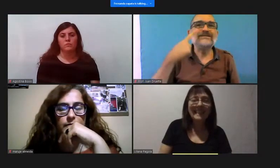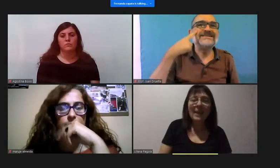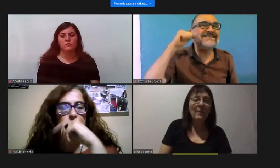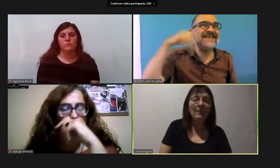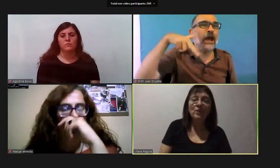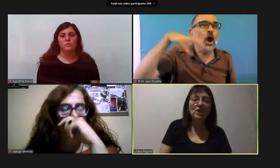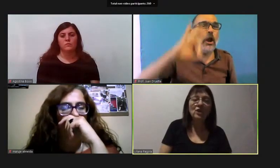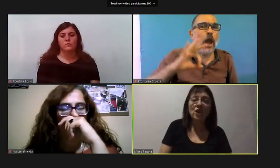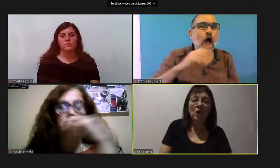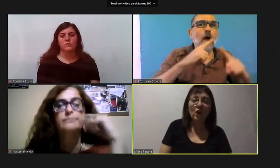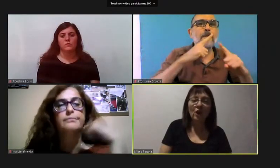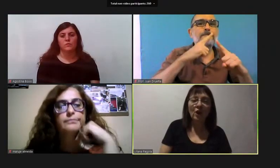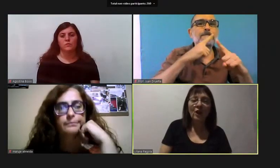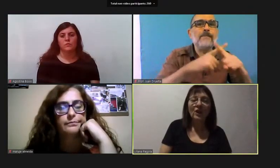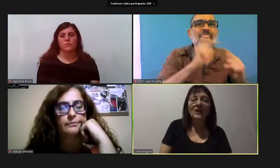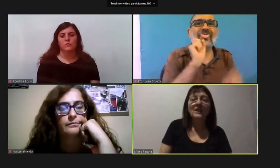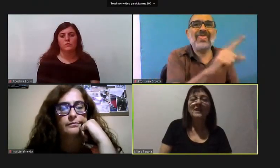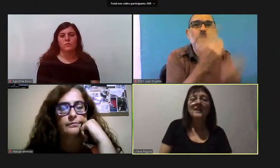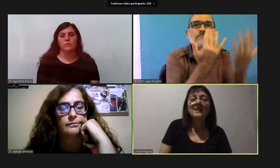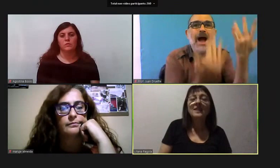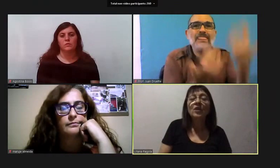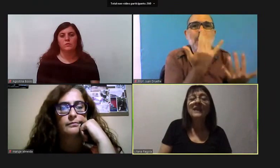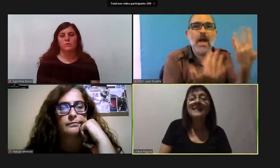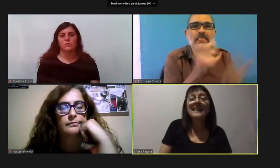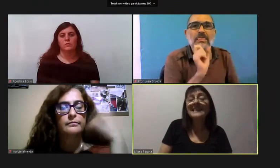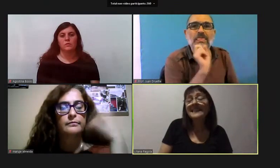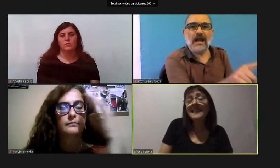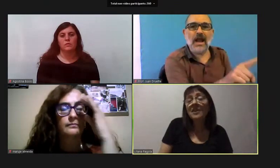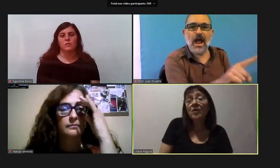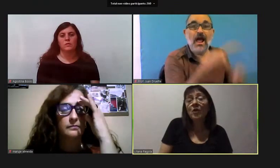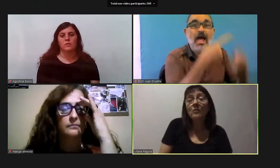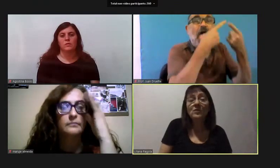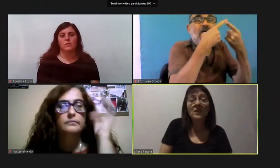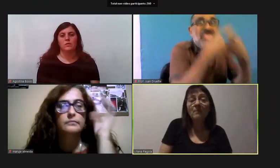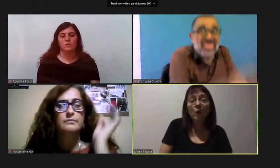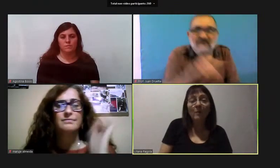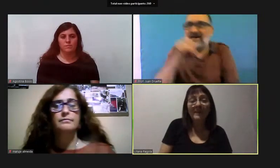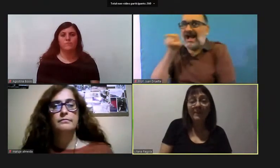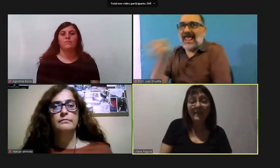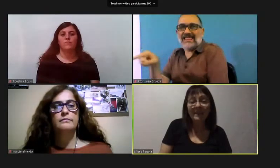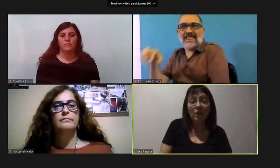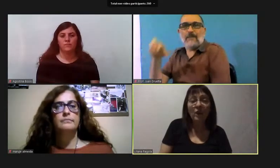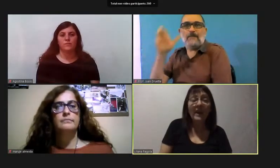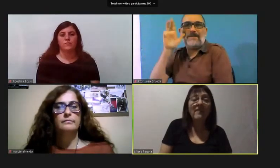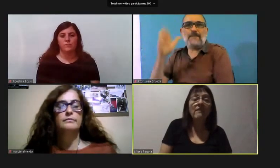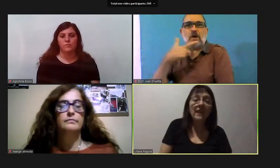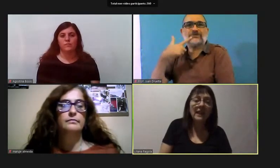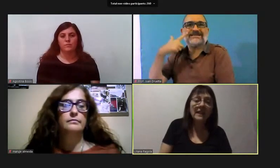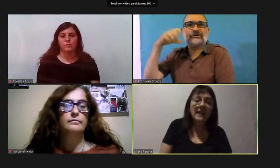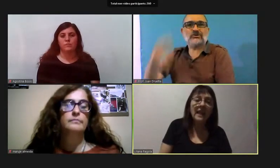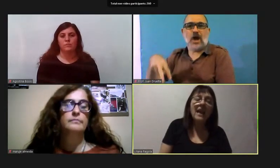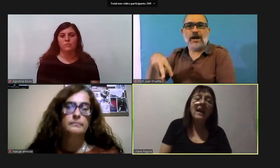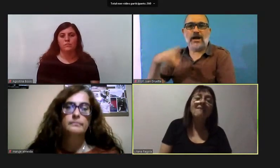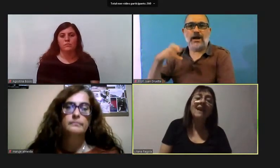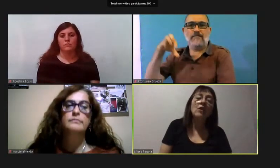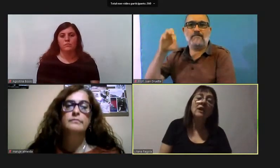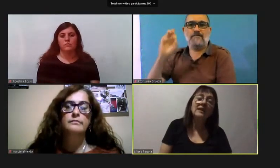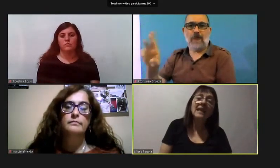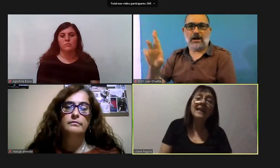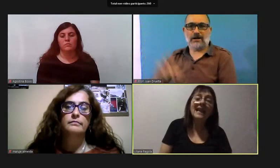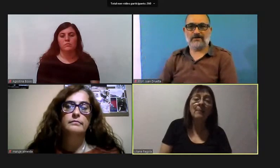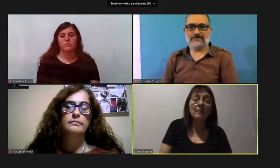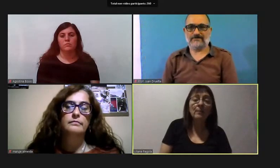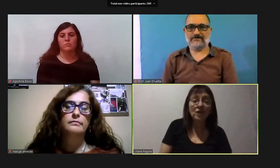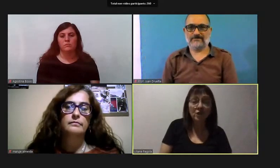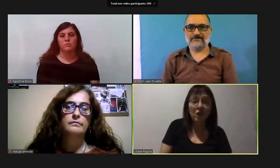es la preposición, sino que es el signo, un símbolo matemático, que es diferente al valor que